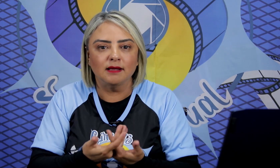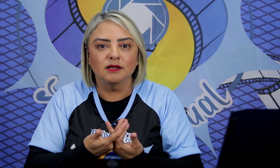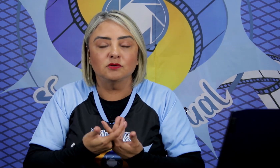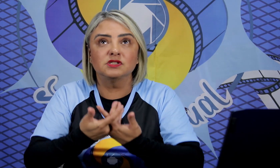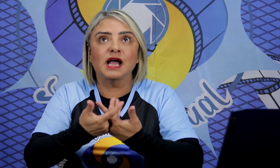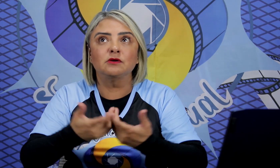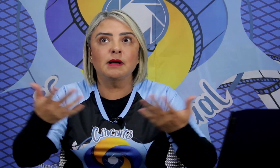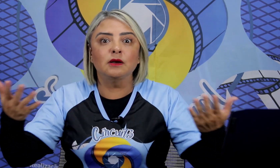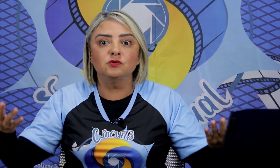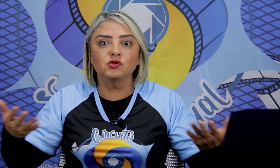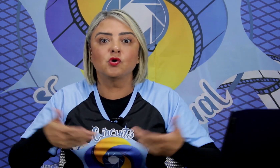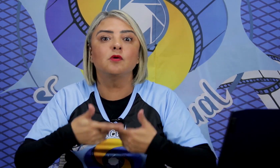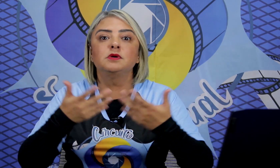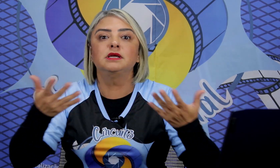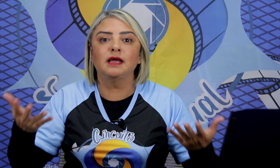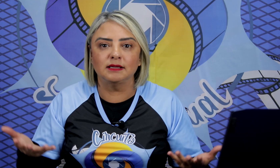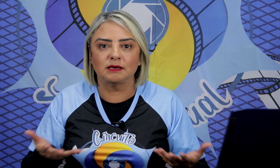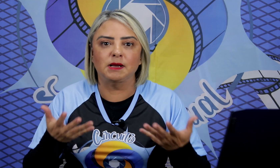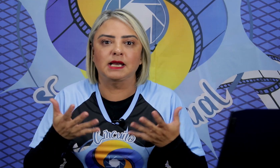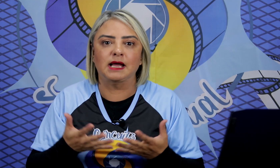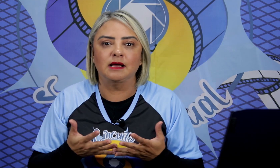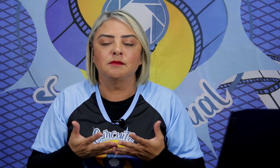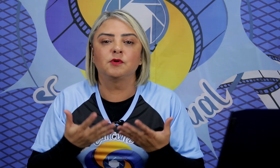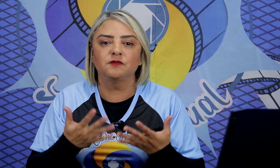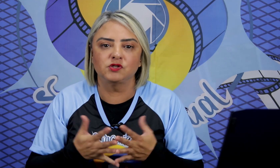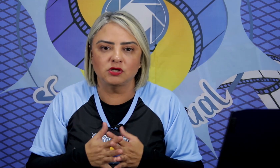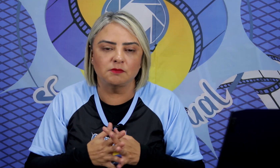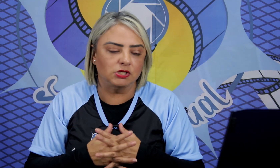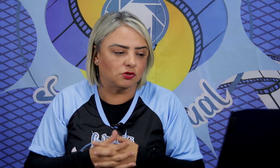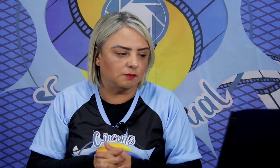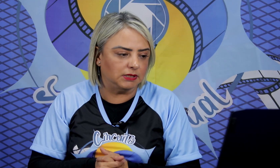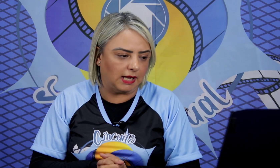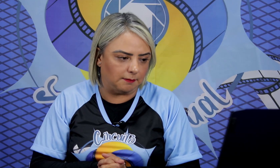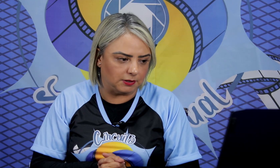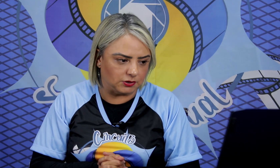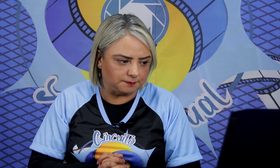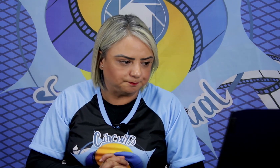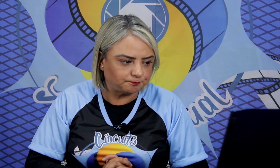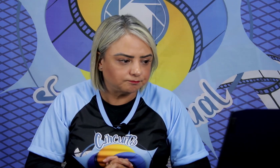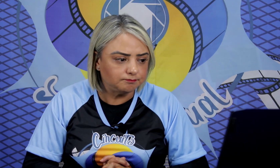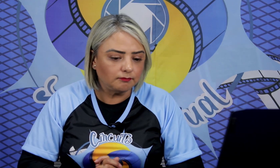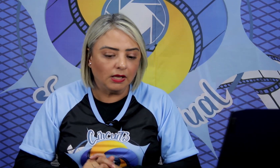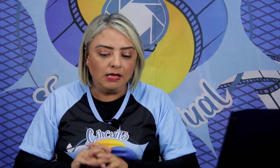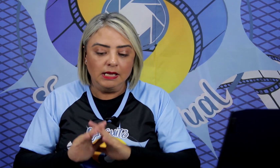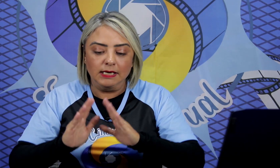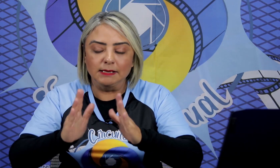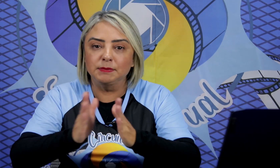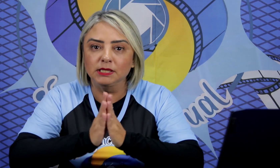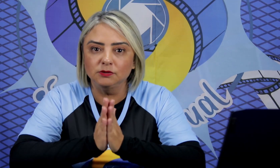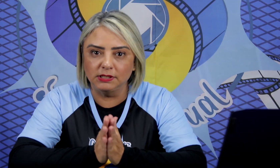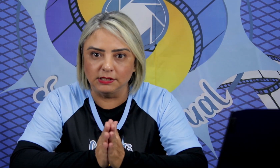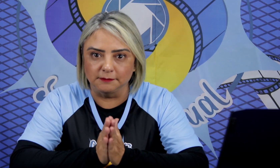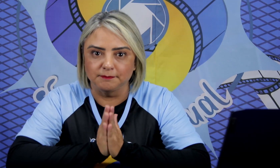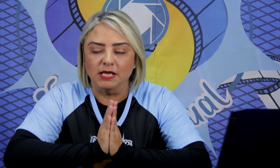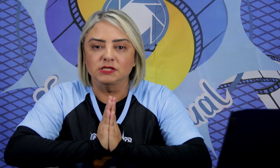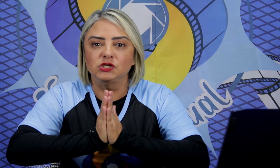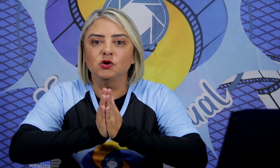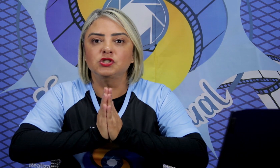nos dar uma luz como que é trabalhar profissionalmente como intérprete. Lembrando que, se hoje a